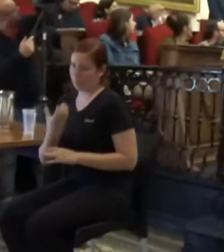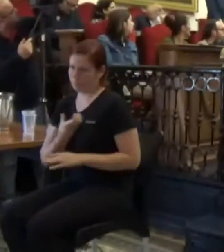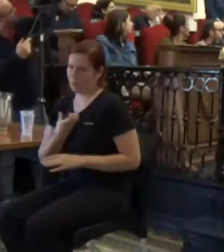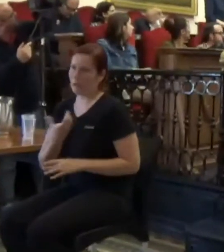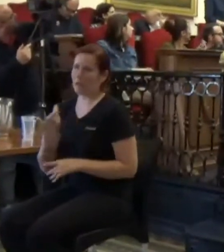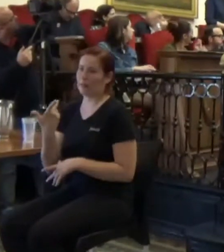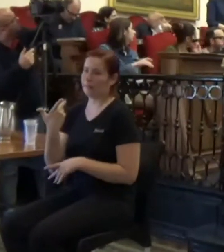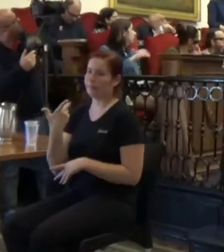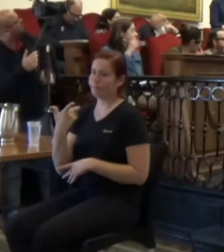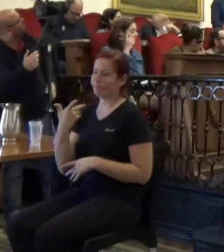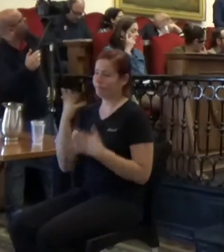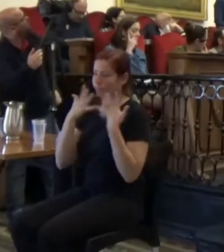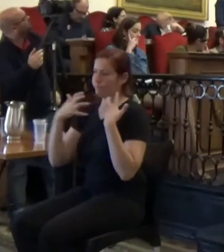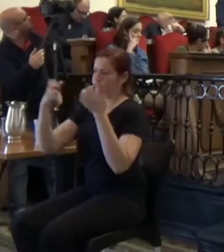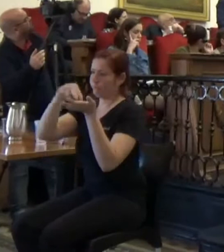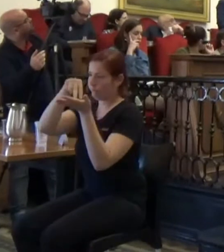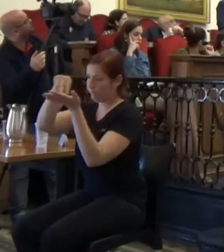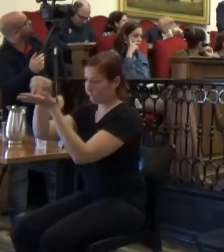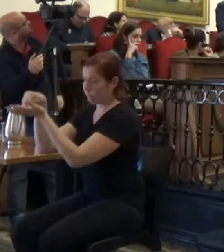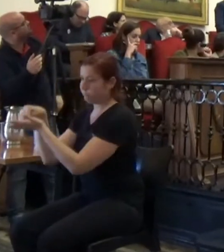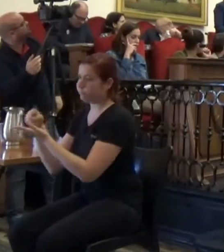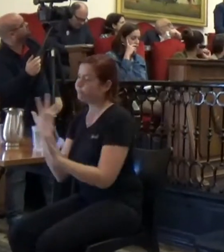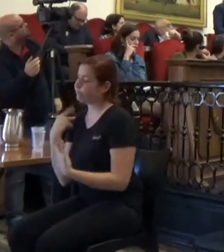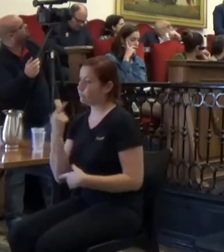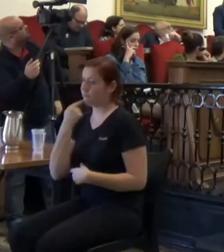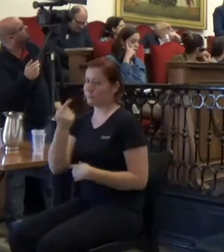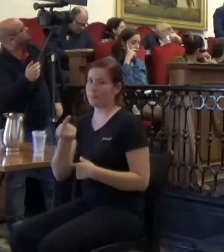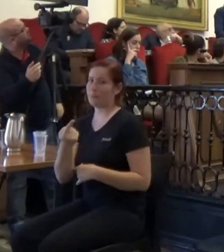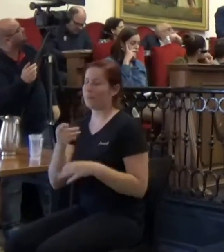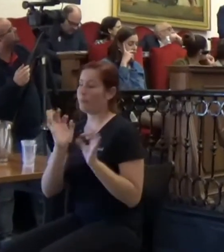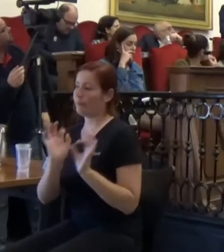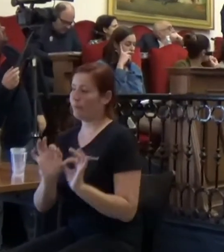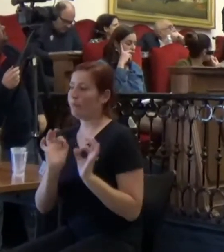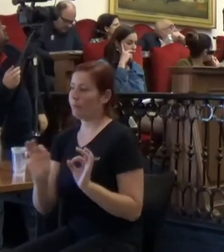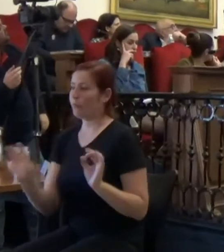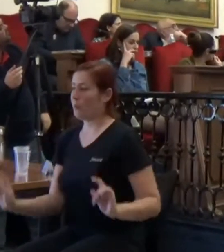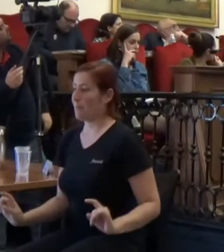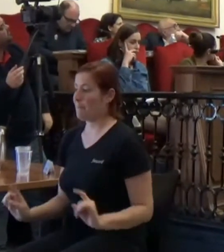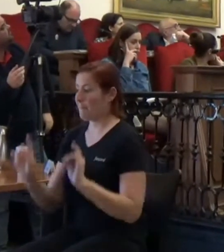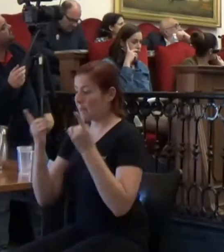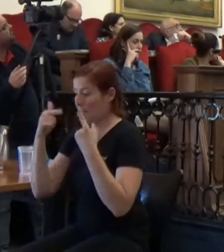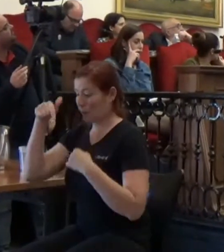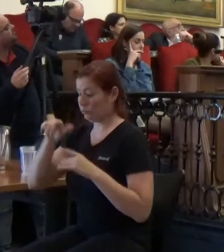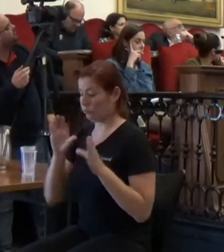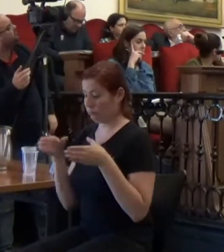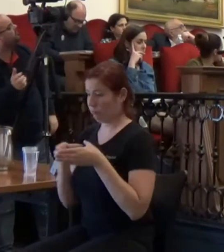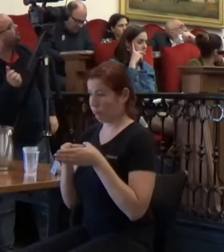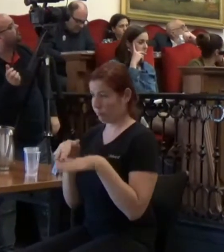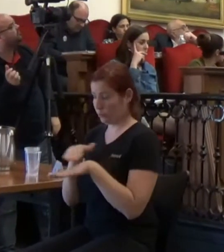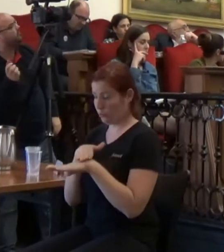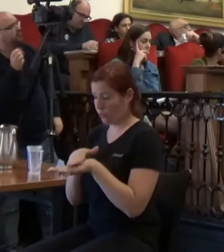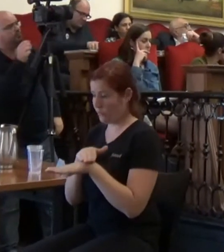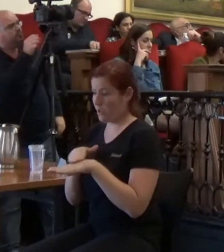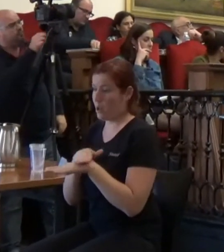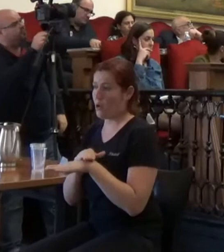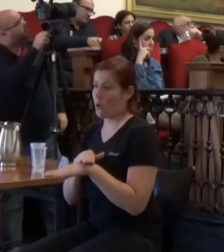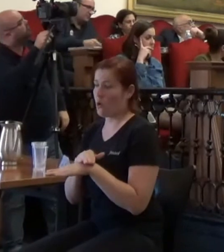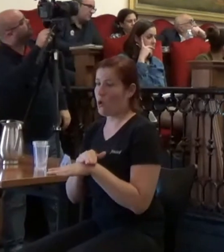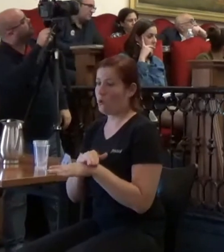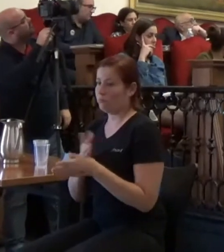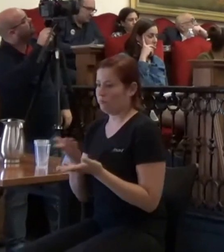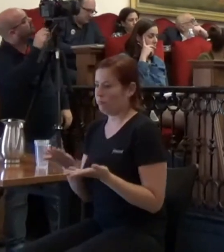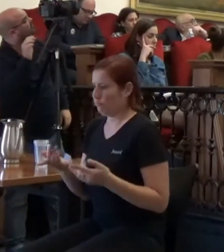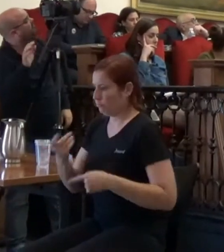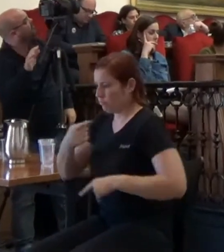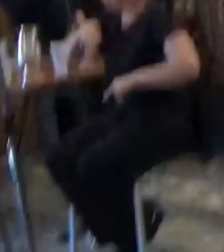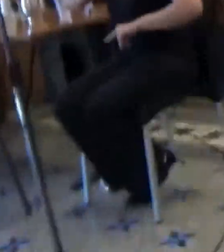consistente. Comentarle, señor Fernández Palagan, en primer lugar, que desde este equipo de gobierno, vaya por delante, que nos